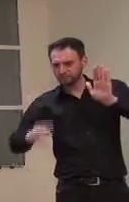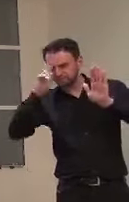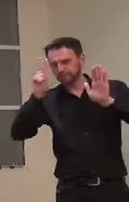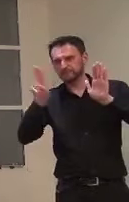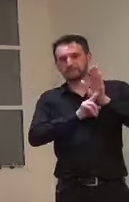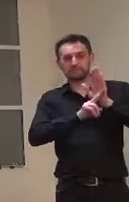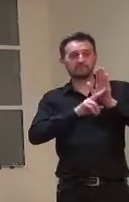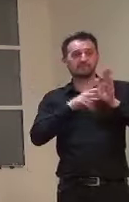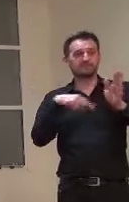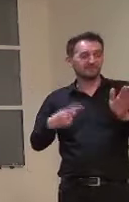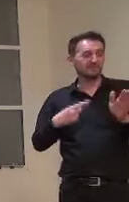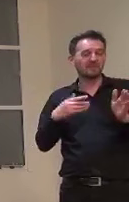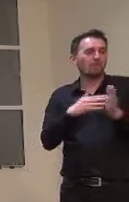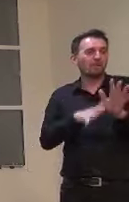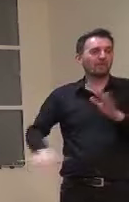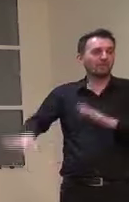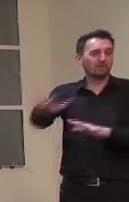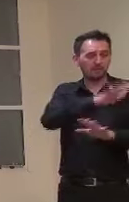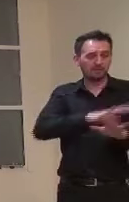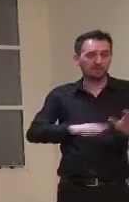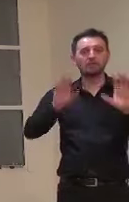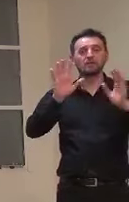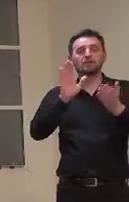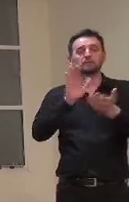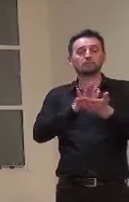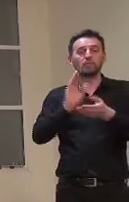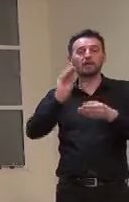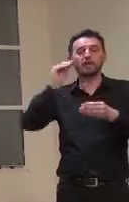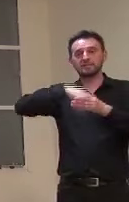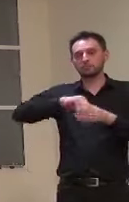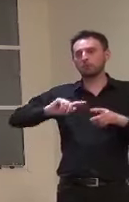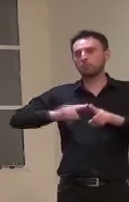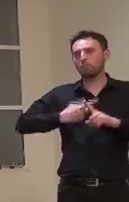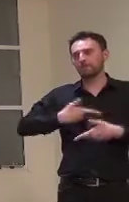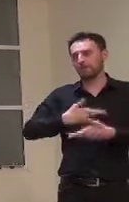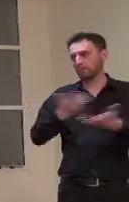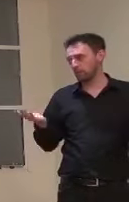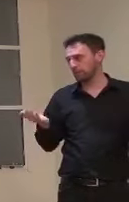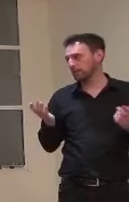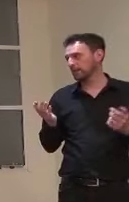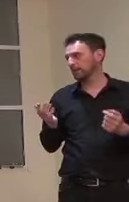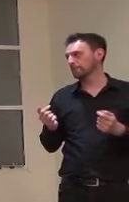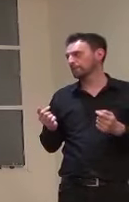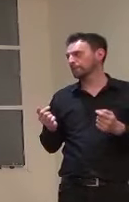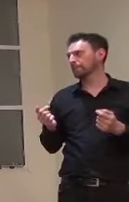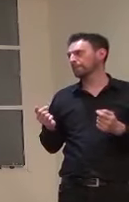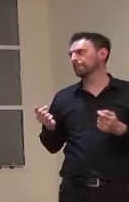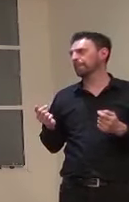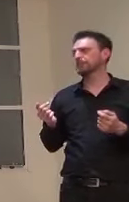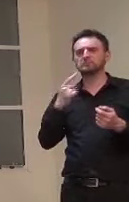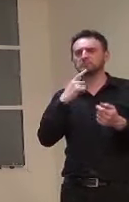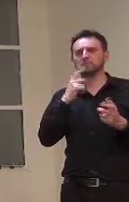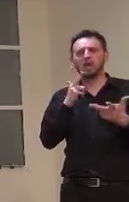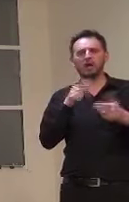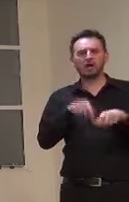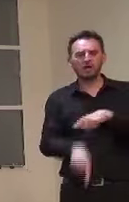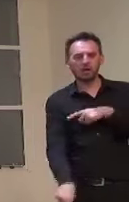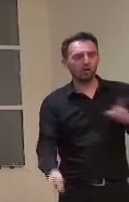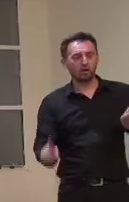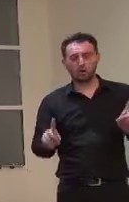y los distintos planos del mundo yo no voy a abundar más